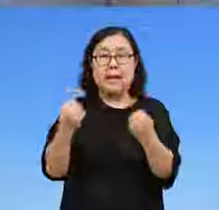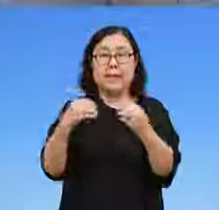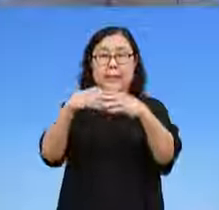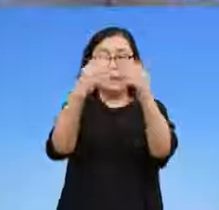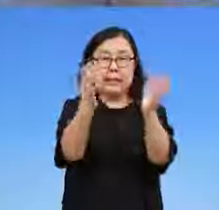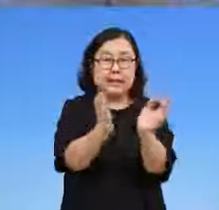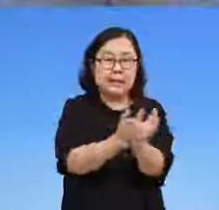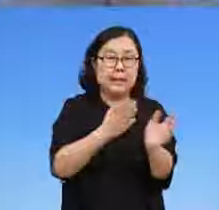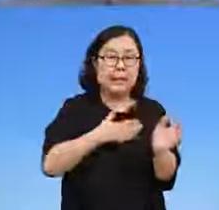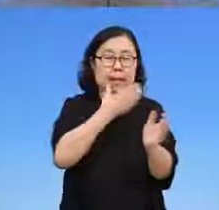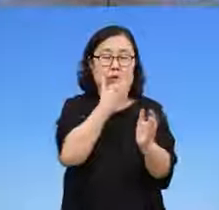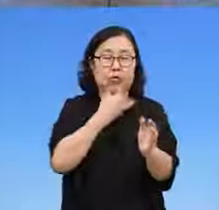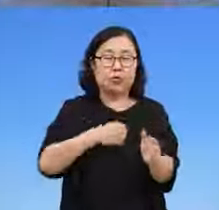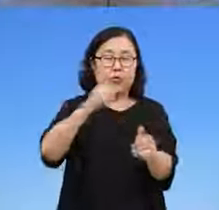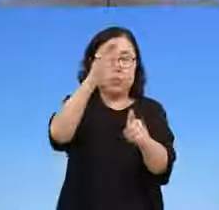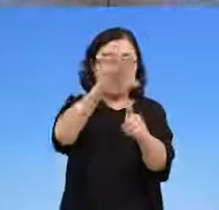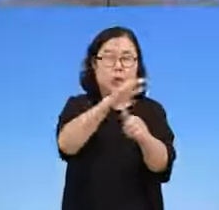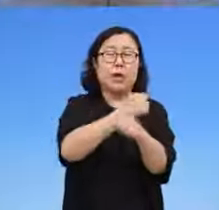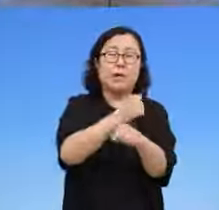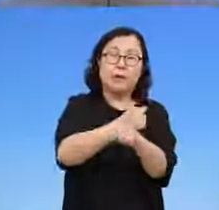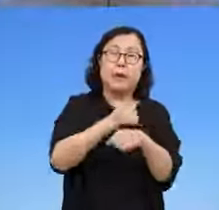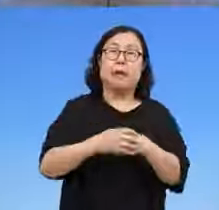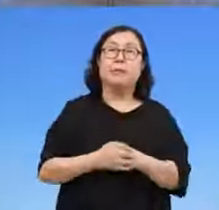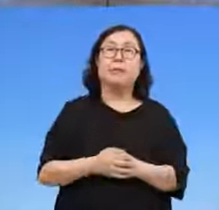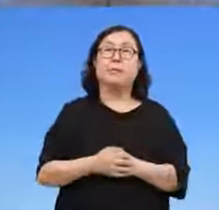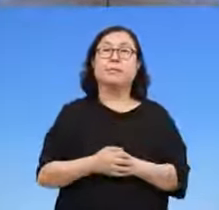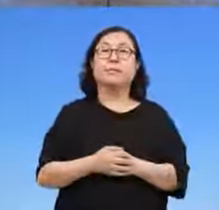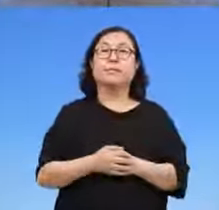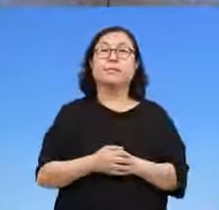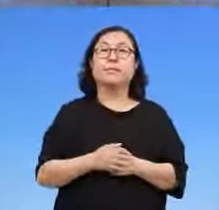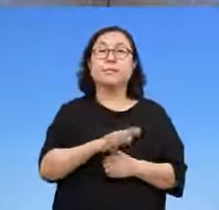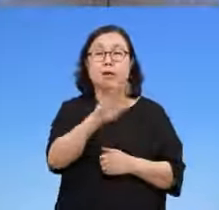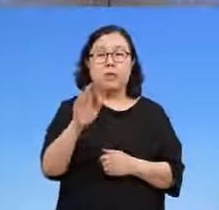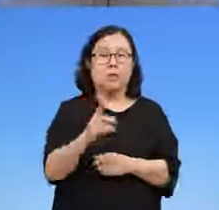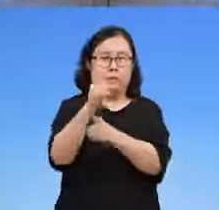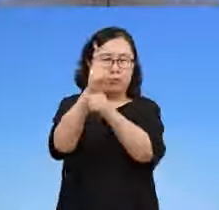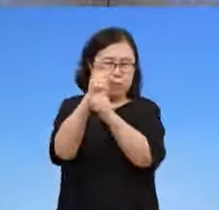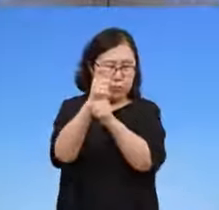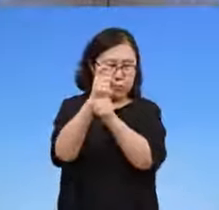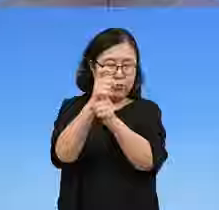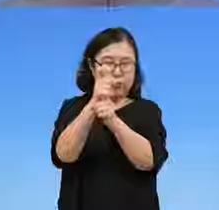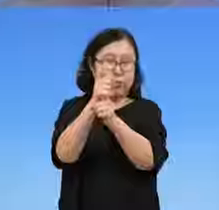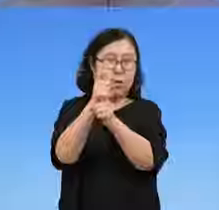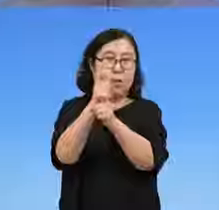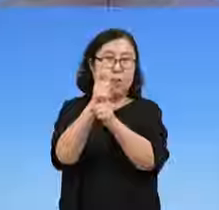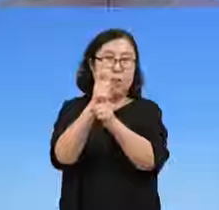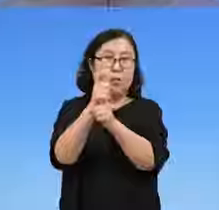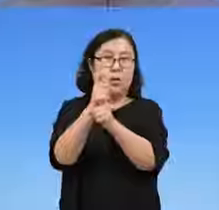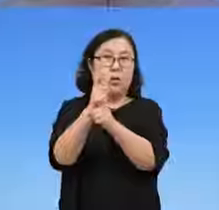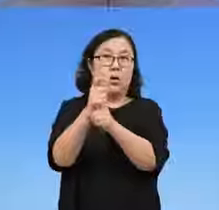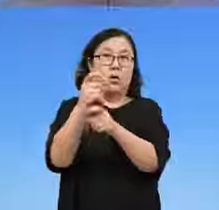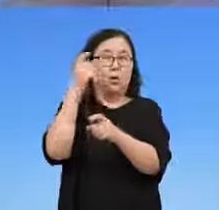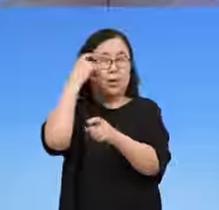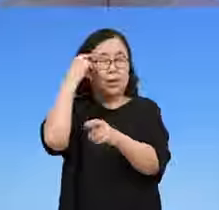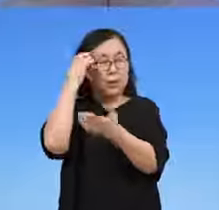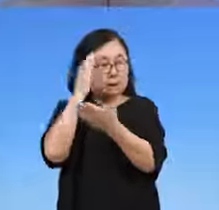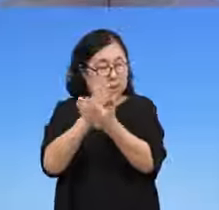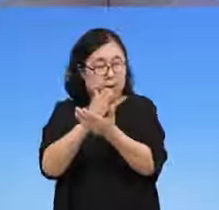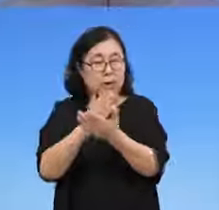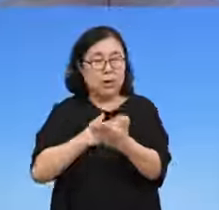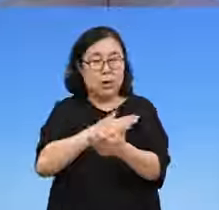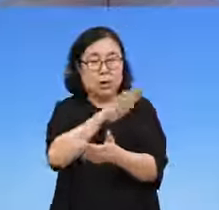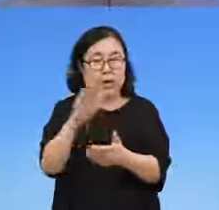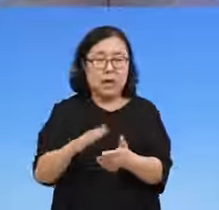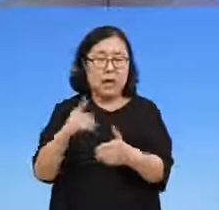축복합니다. 그분들이 어떤 지적을 하셔도 달게 받을 수 있습니다. 단 우리를 적으로는 생각하지 말아주세요.